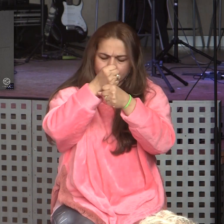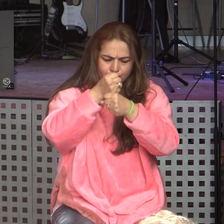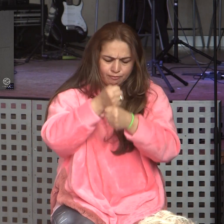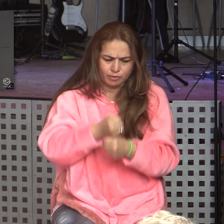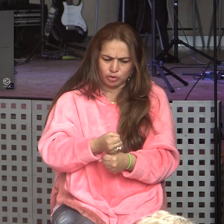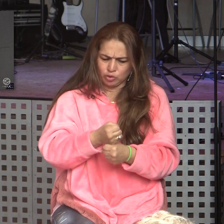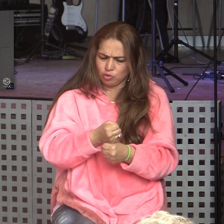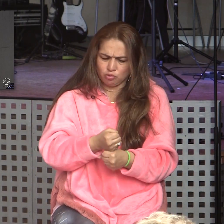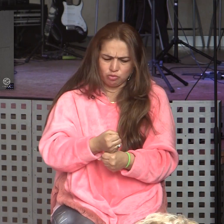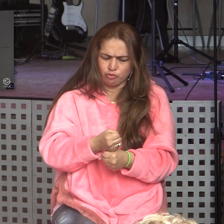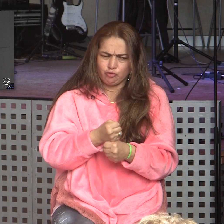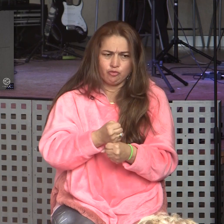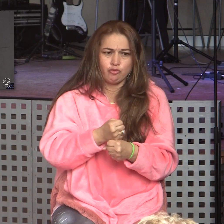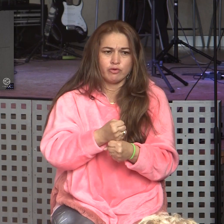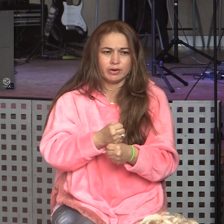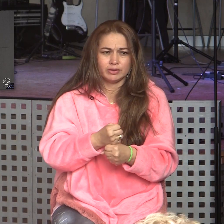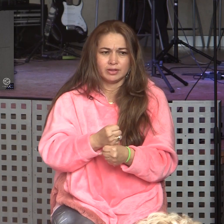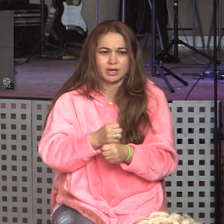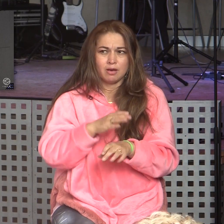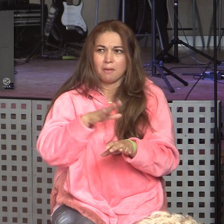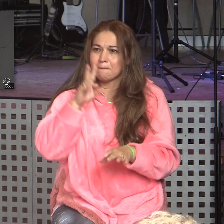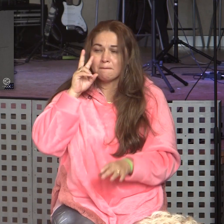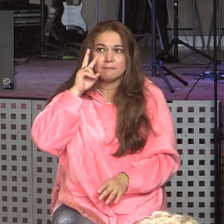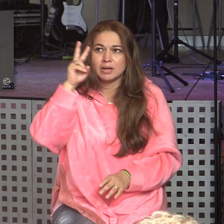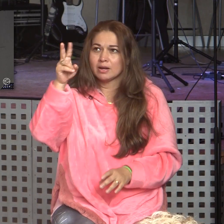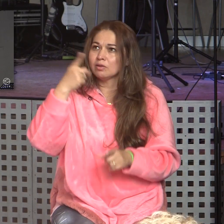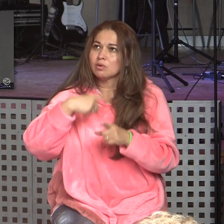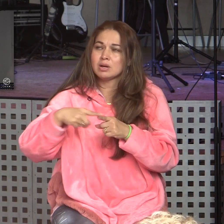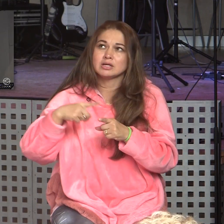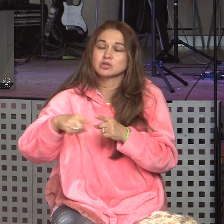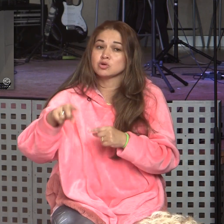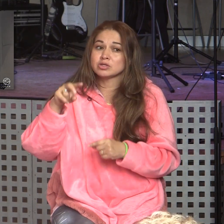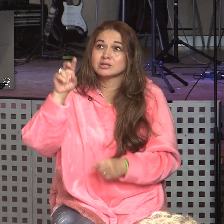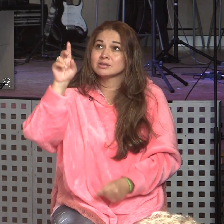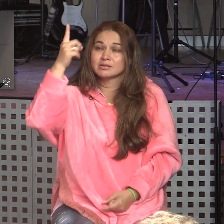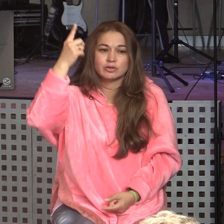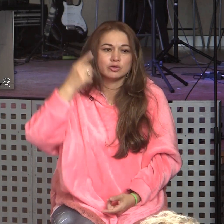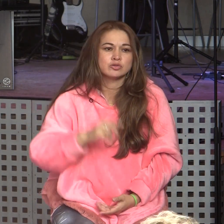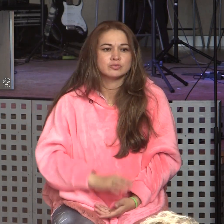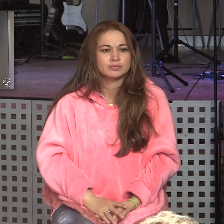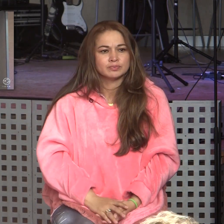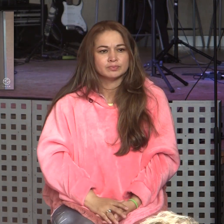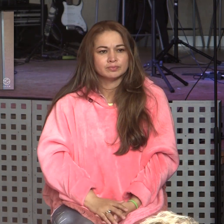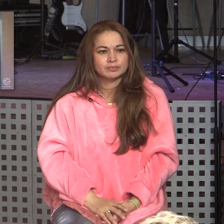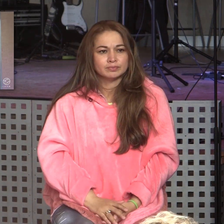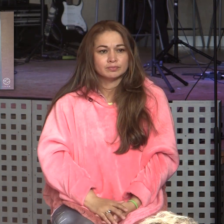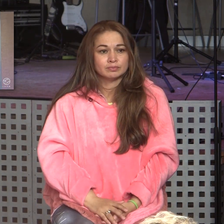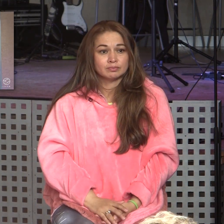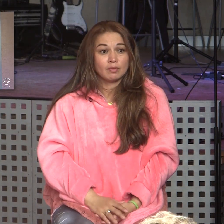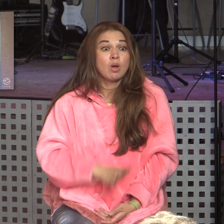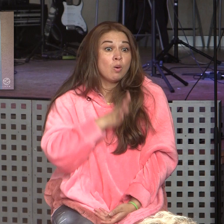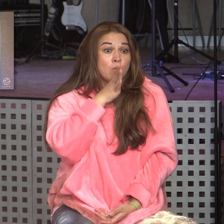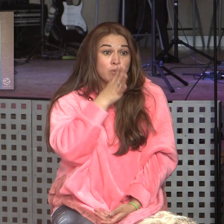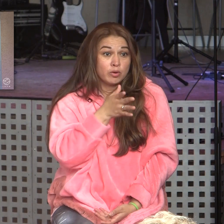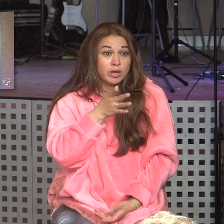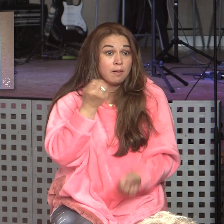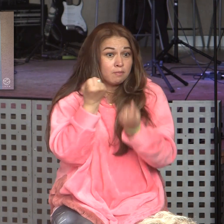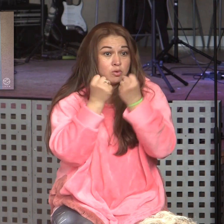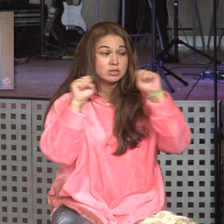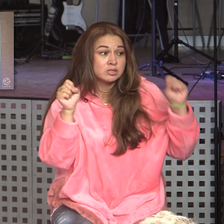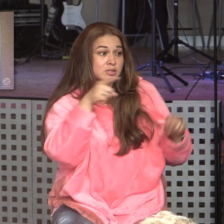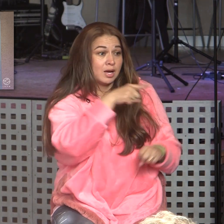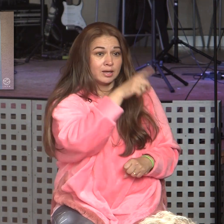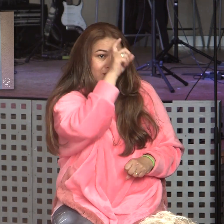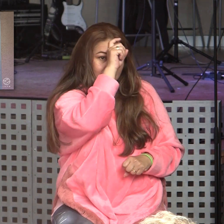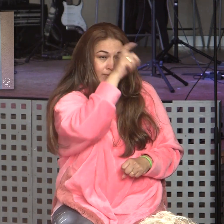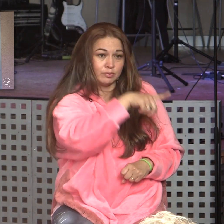invisible. A él no le sostuvo la comodidad, no le sostuvo su inteligencia, no le sostuvieron montones de cosas que a veces